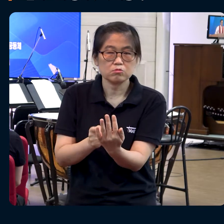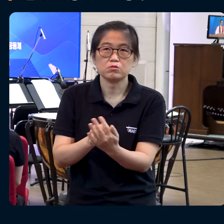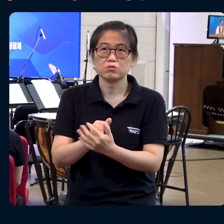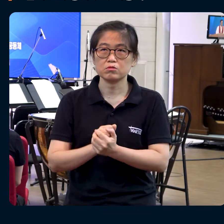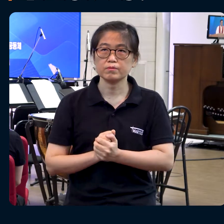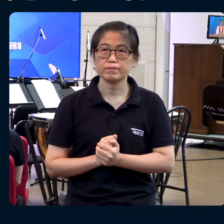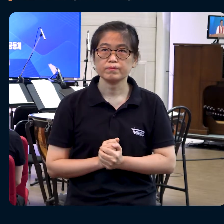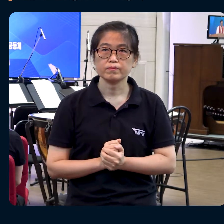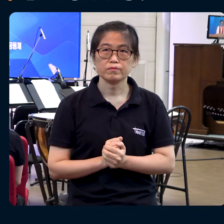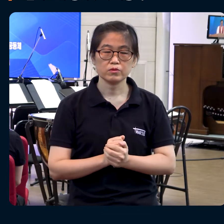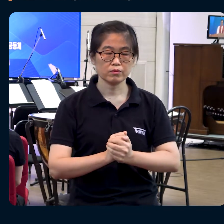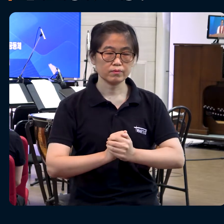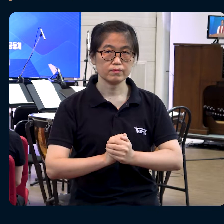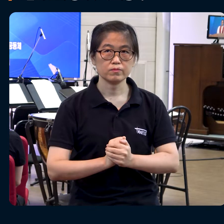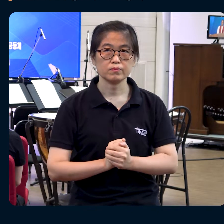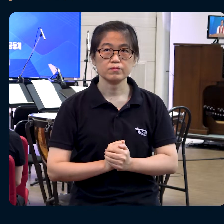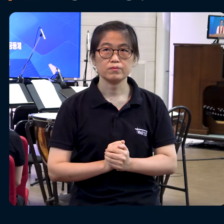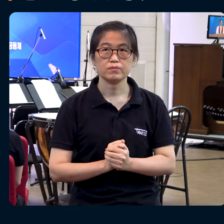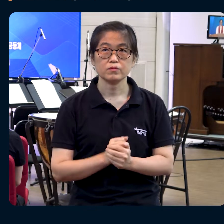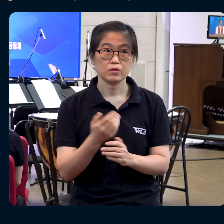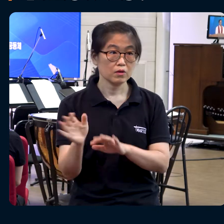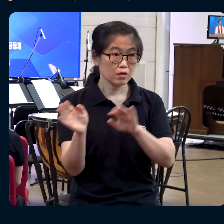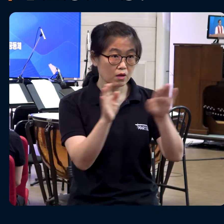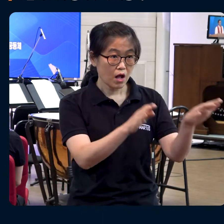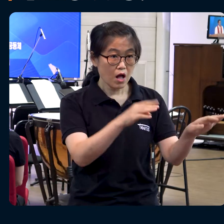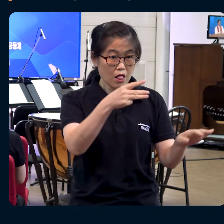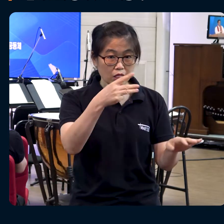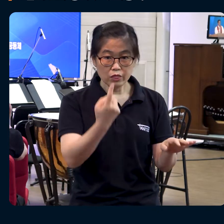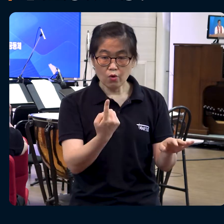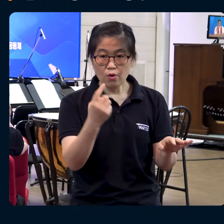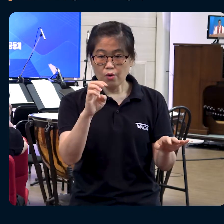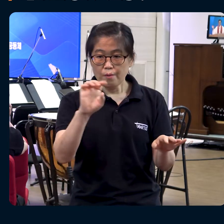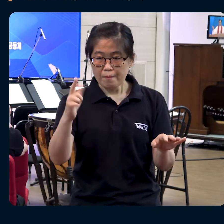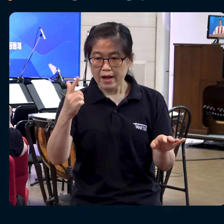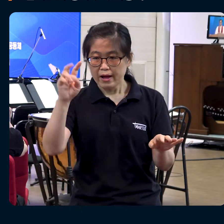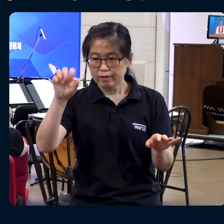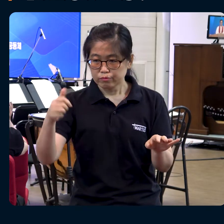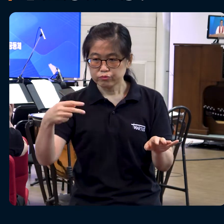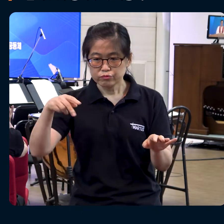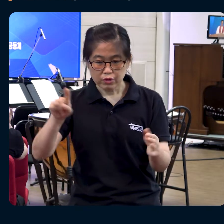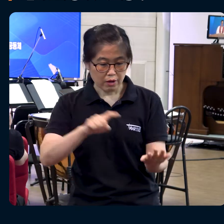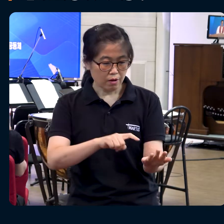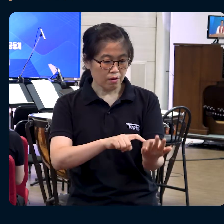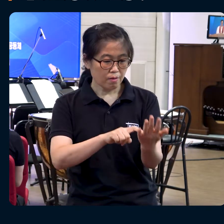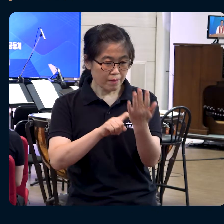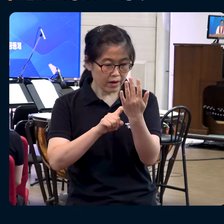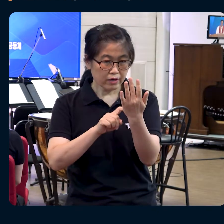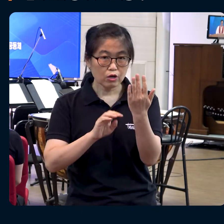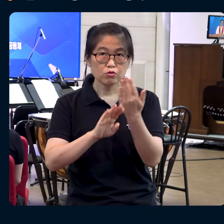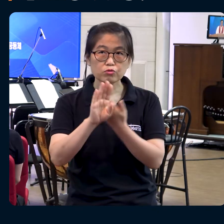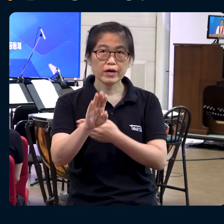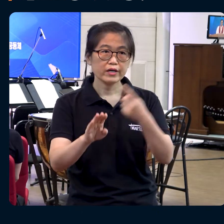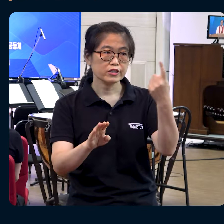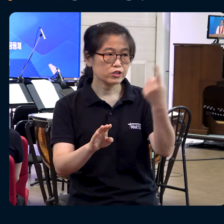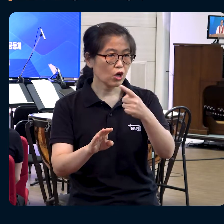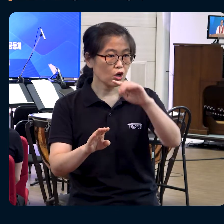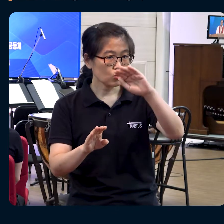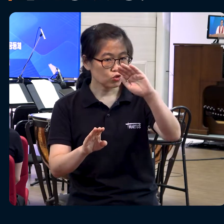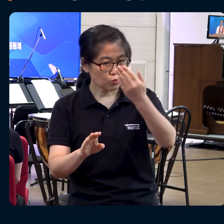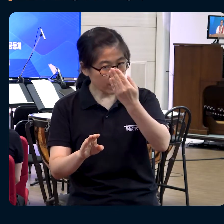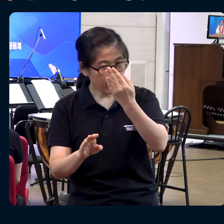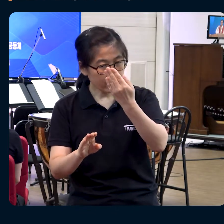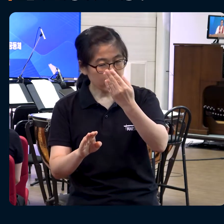그래서 이게 정말 기가 막힌 그런 발견이 됩니다. 자, 이런 토판 문서가 쭉 발굴됐는데 이것이